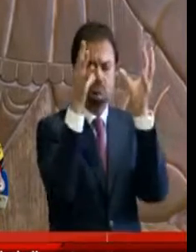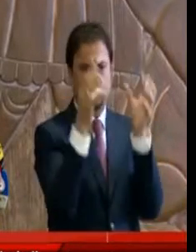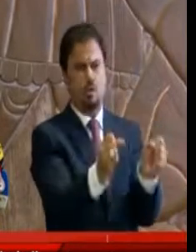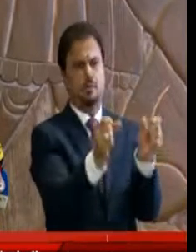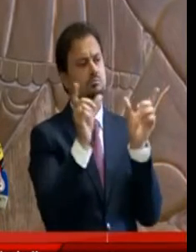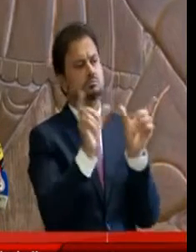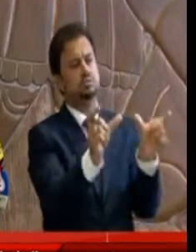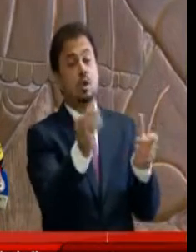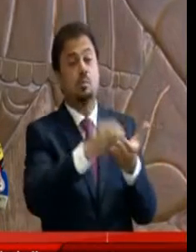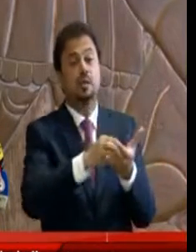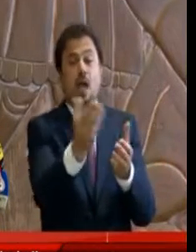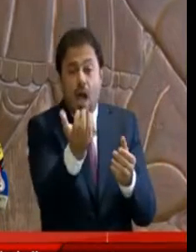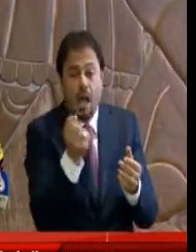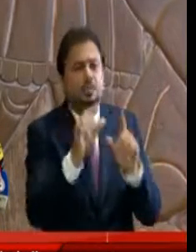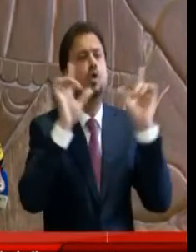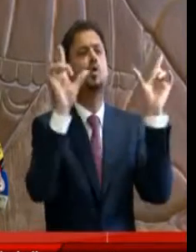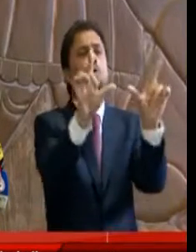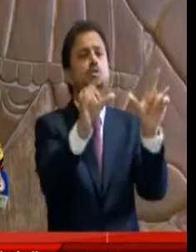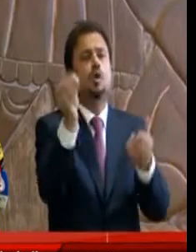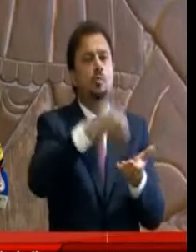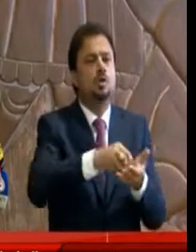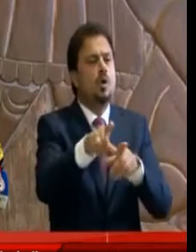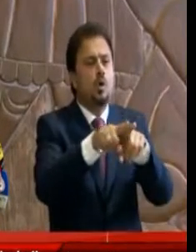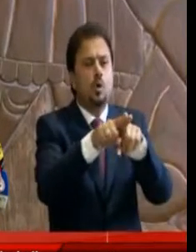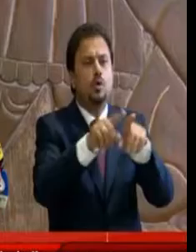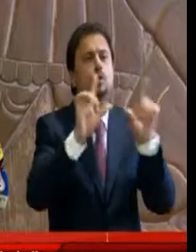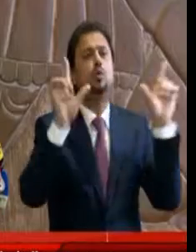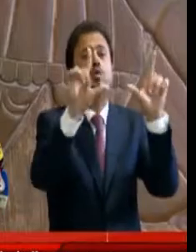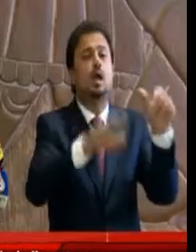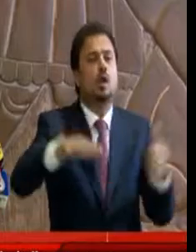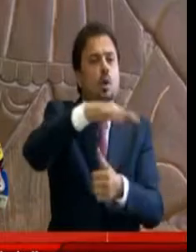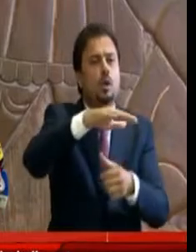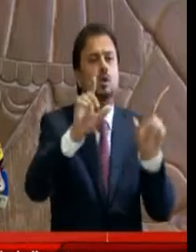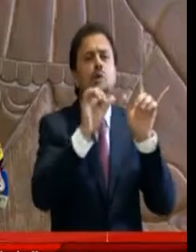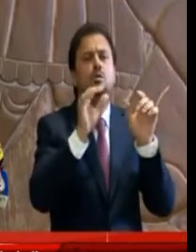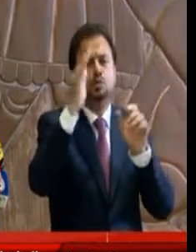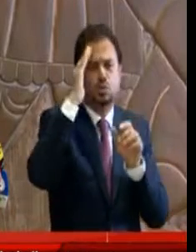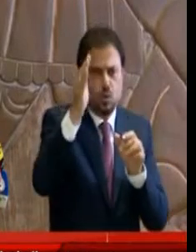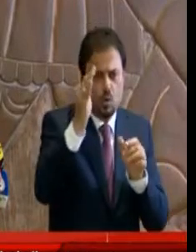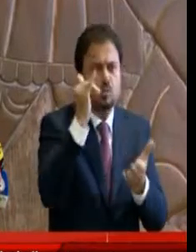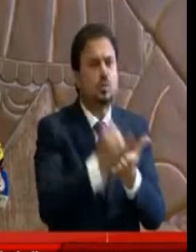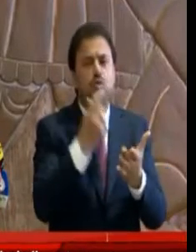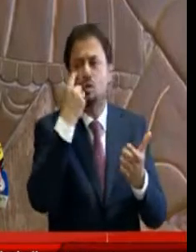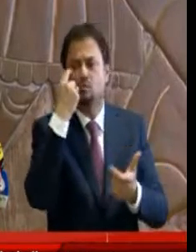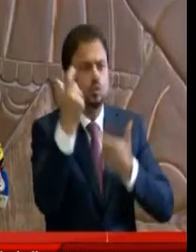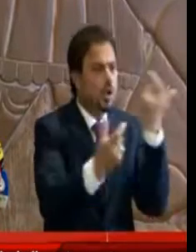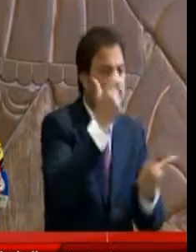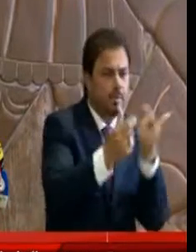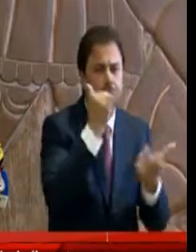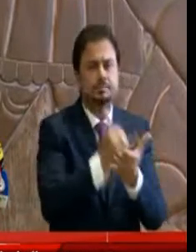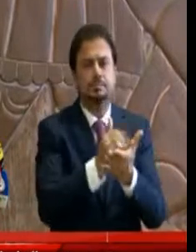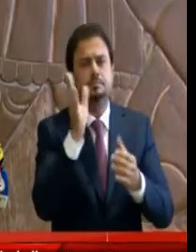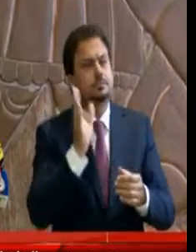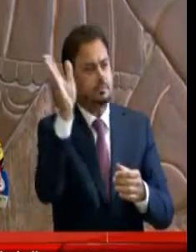وتأمين احتياجات هذه اللجنة. شكري إلى أخواني في اللجنة العليا، شكري إلى أخواني المشرفين الذين